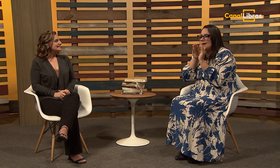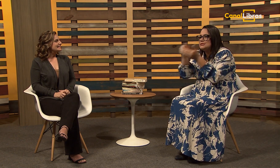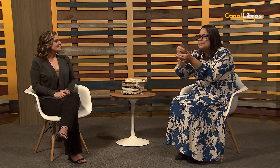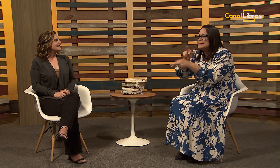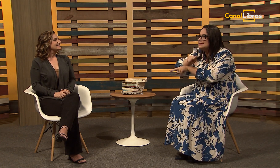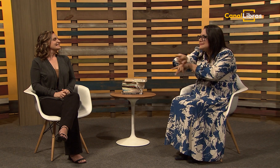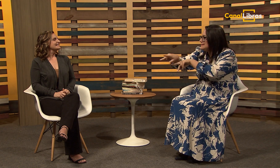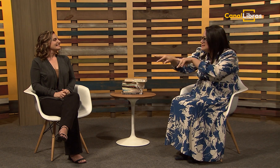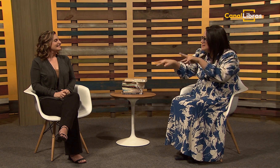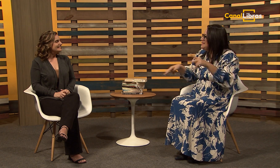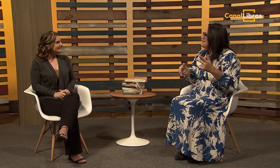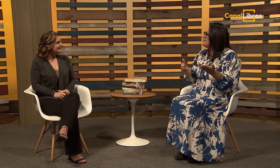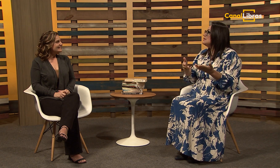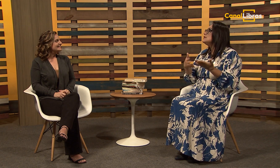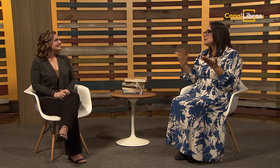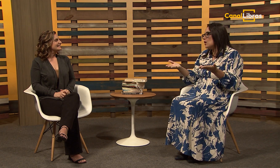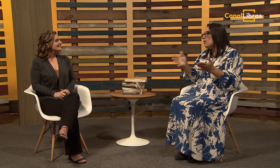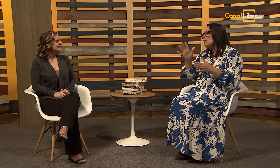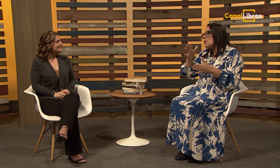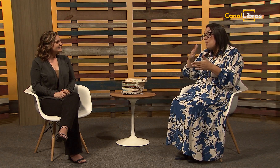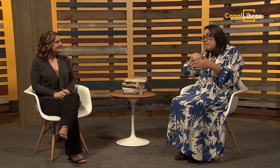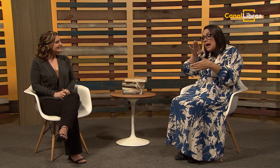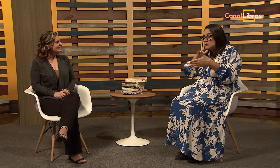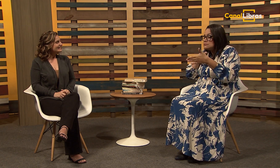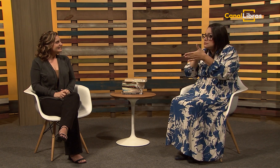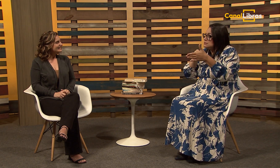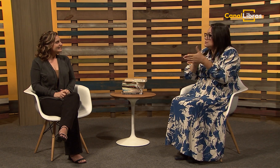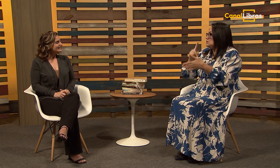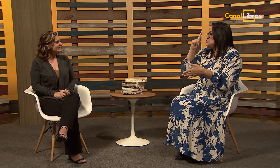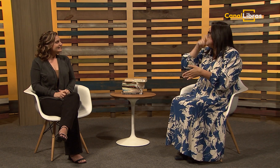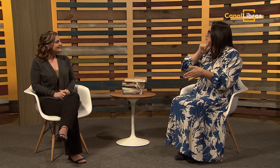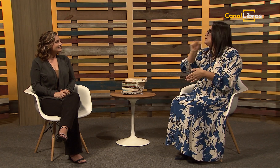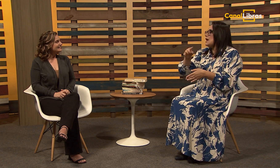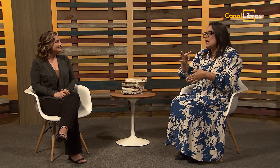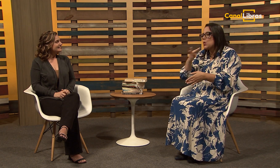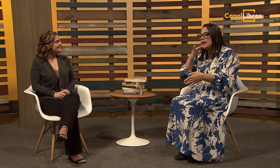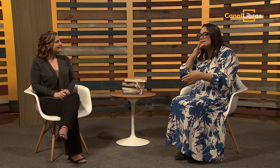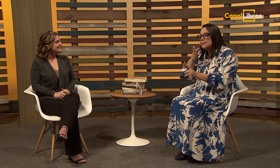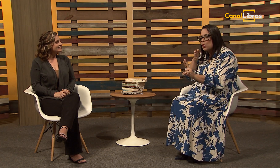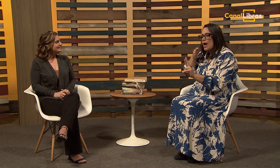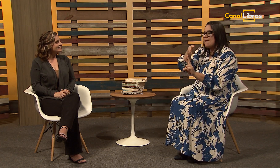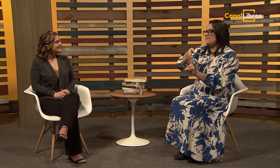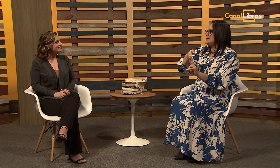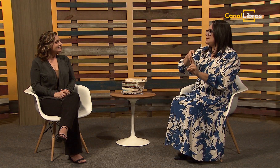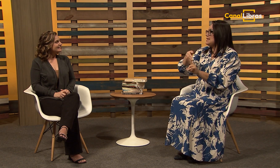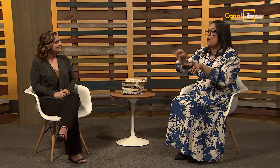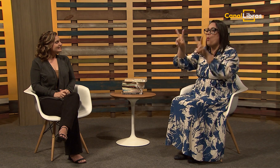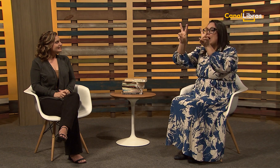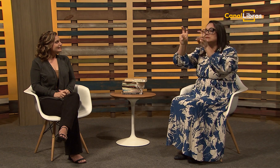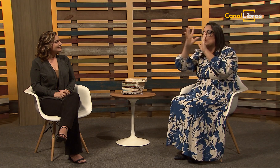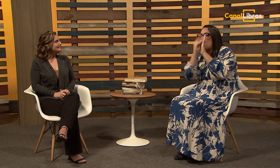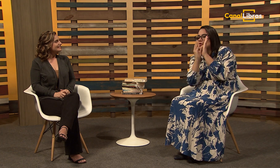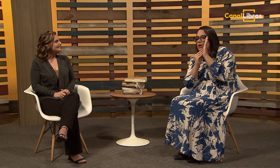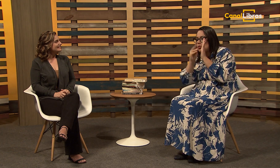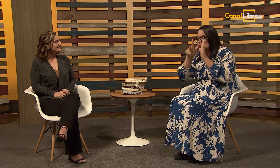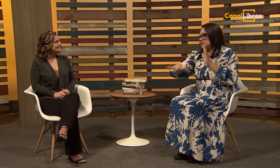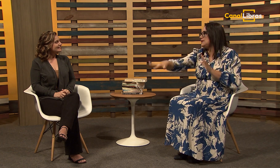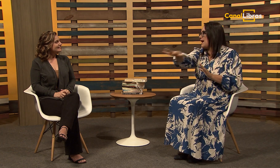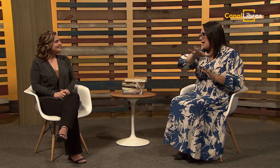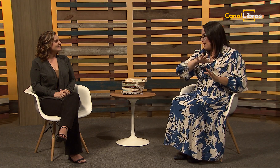tinha essa preocupação de como traduzir termos técnicos de áreas muito específicas. O mais complexo é ter conhecimento e referencial